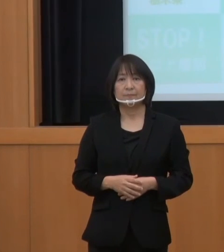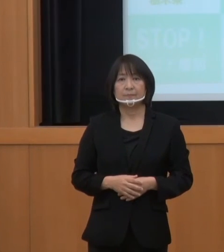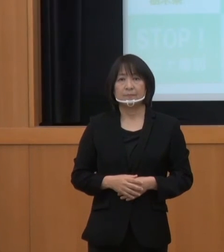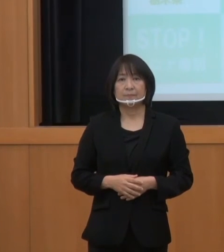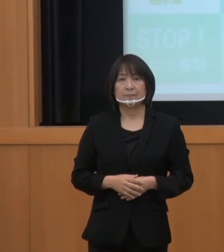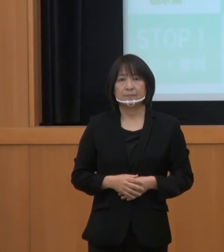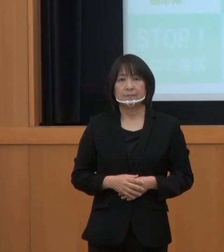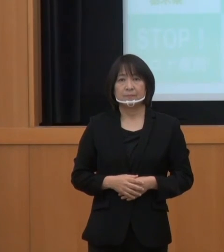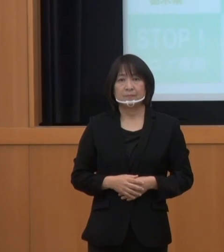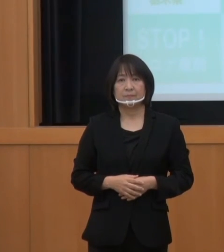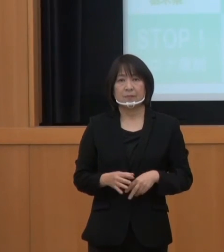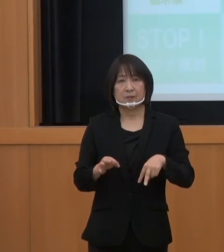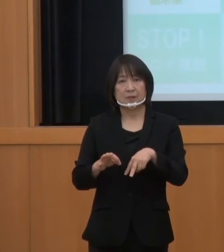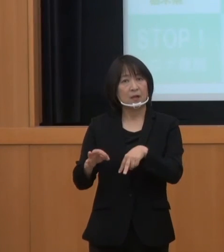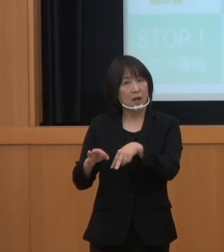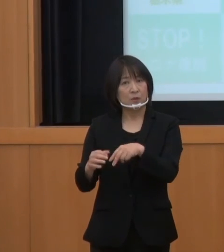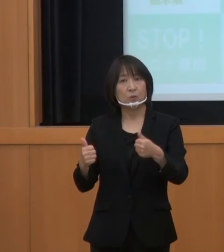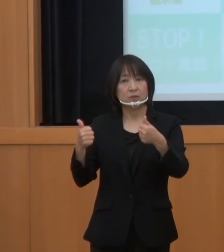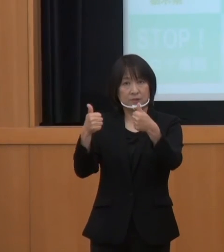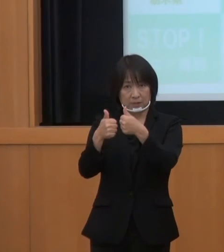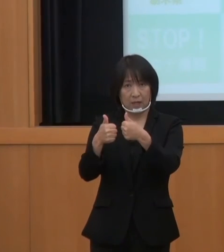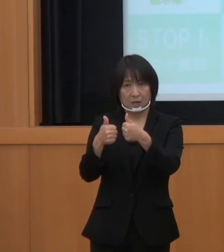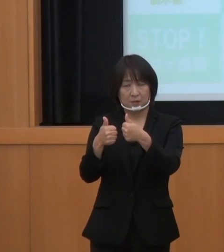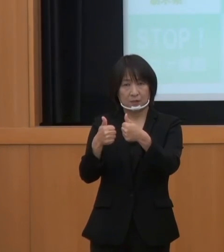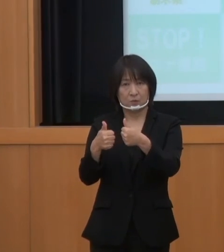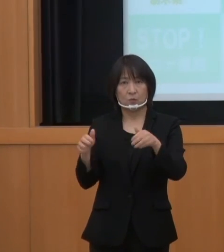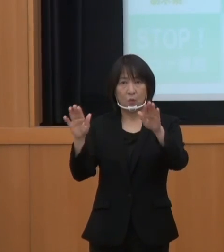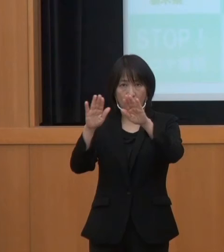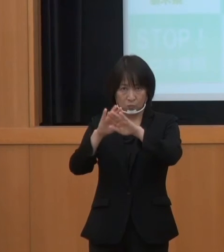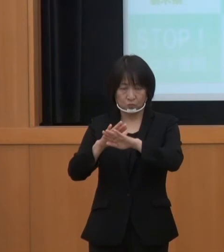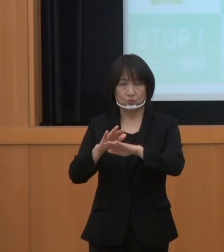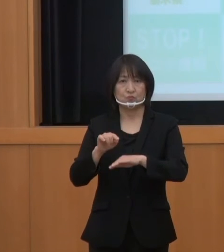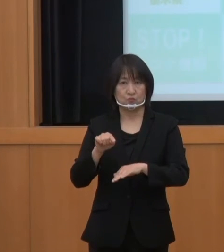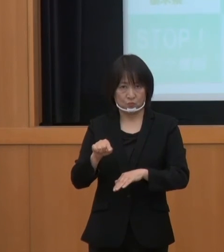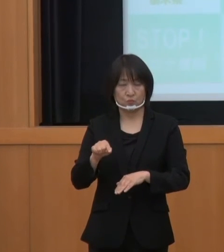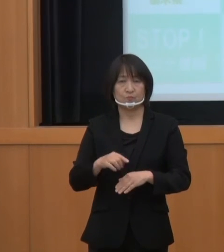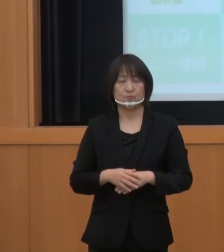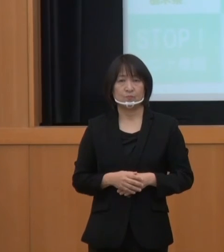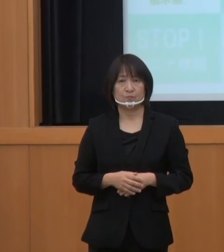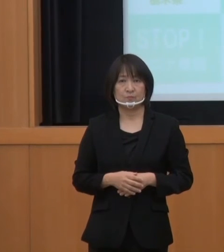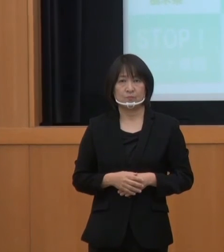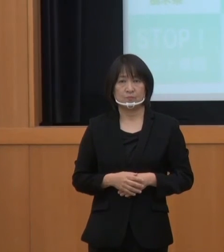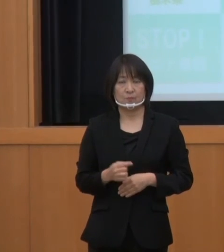まあ、その日の夕方から夜から私のところにも